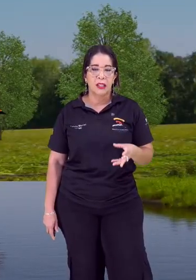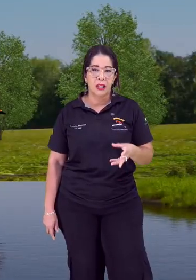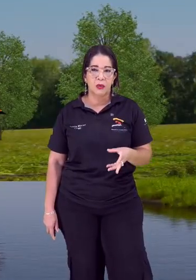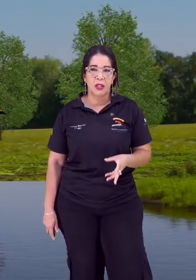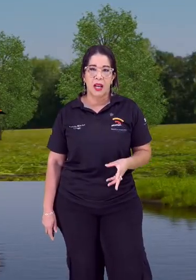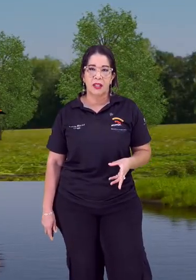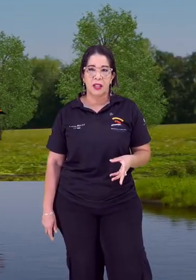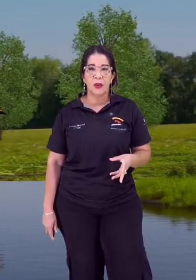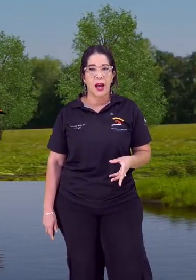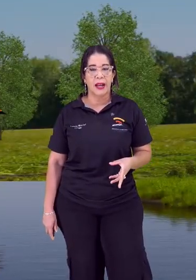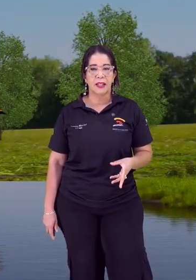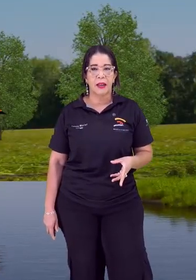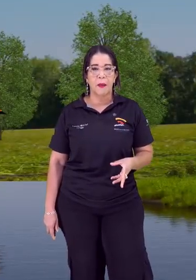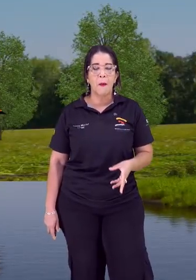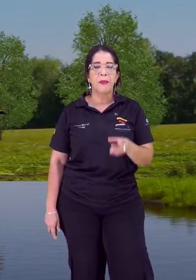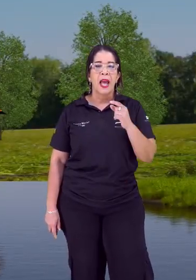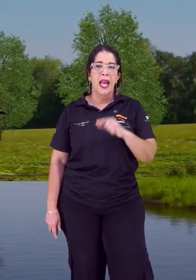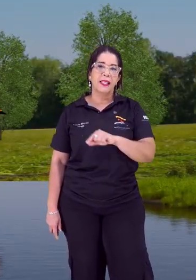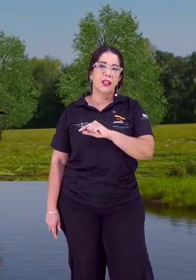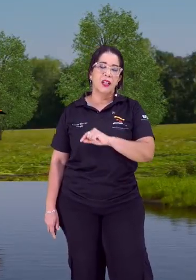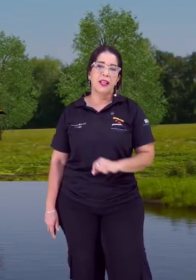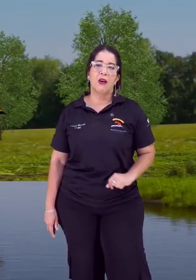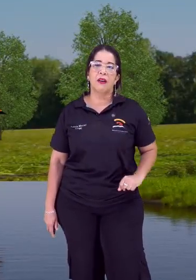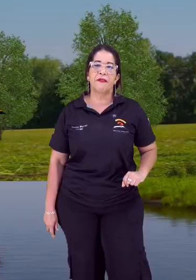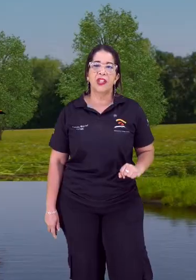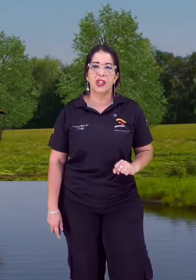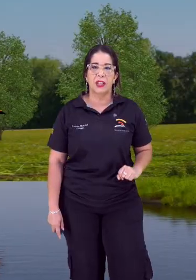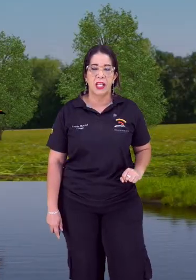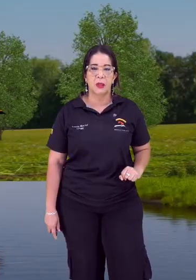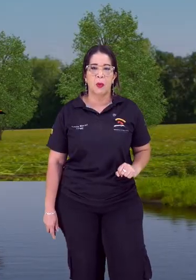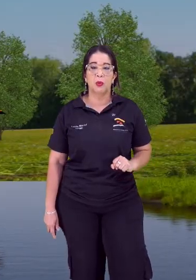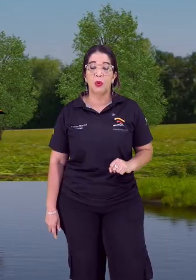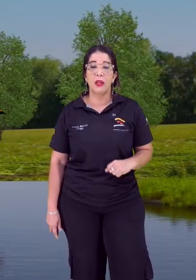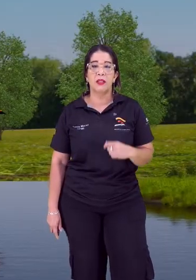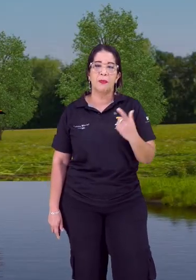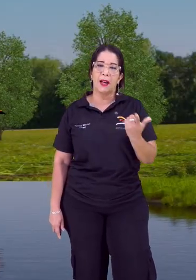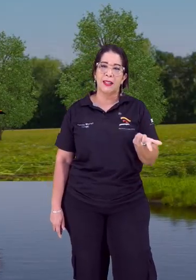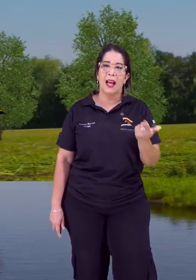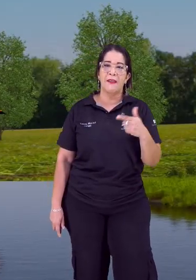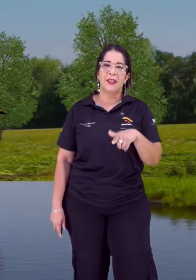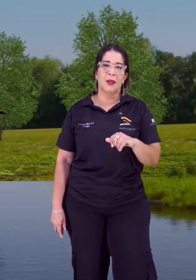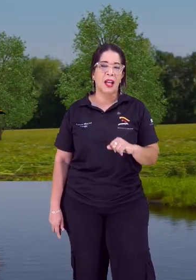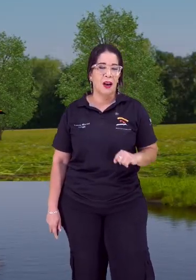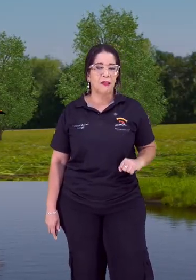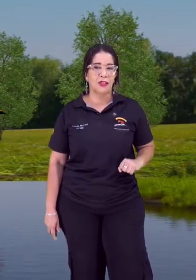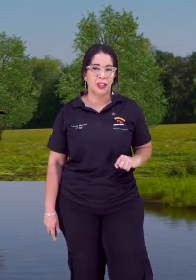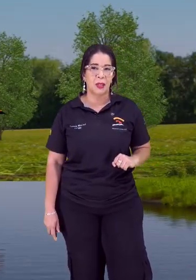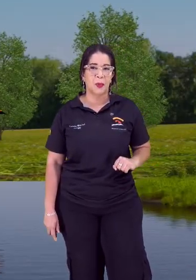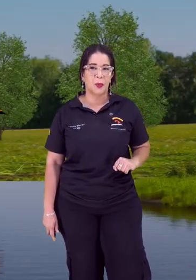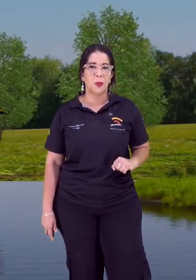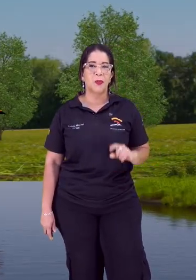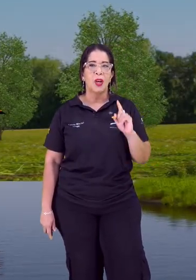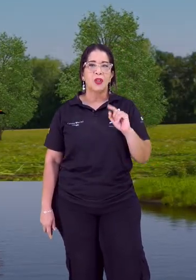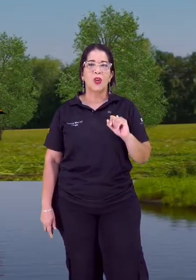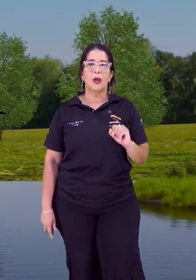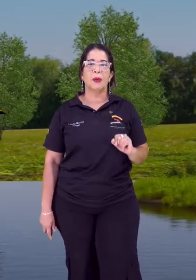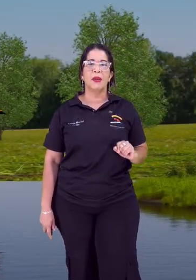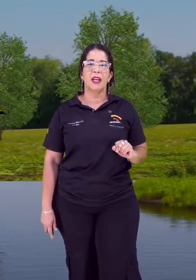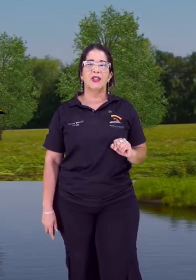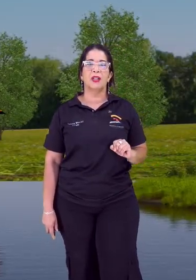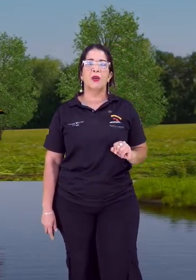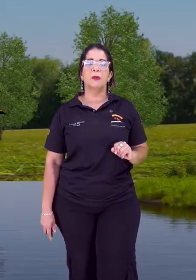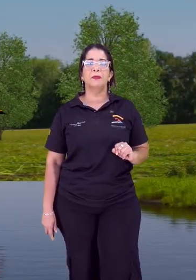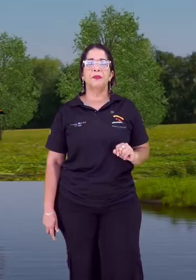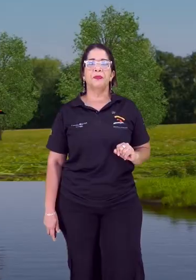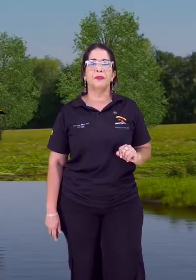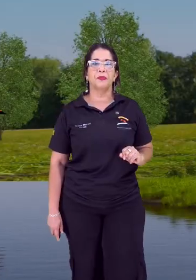interior das unidades celulares, tá bom? Essa é a nossa aula 23.2, mas a revisão da aula 23.1. Joga para mim